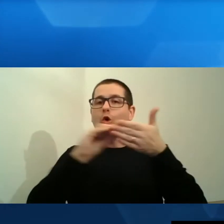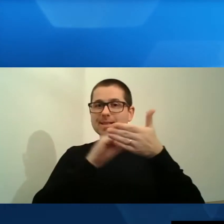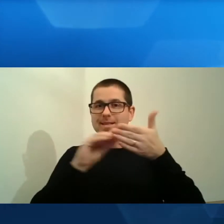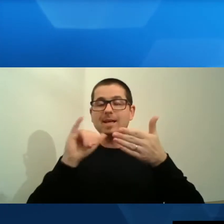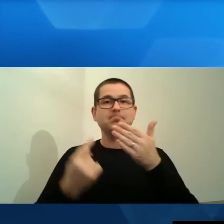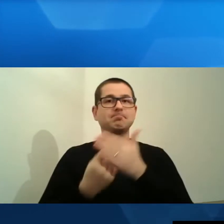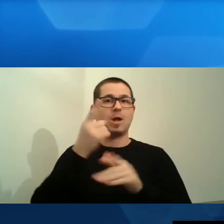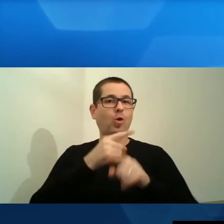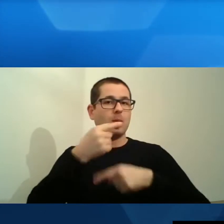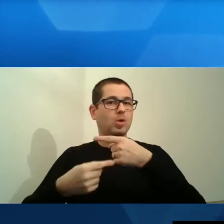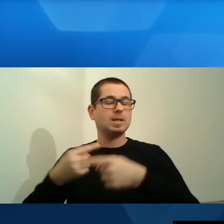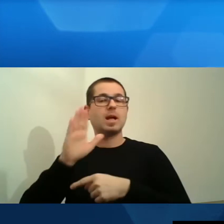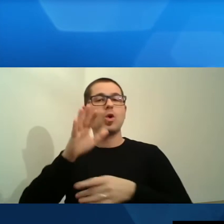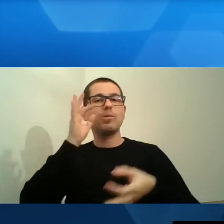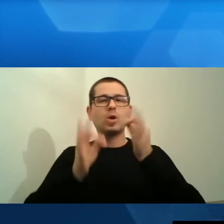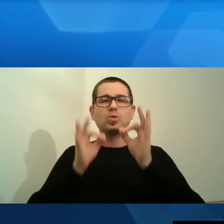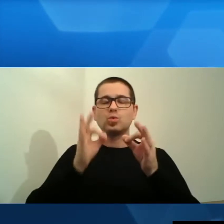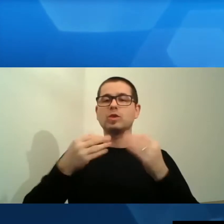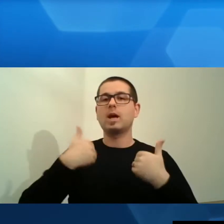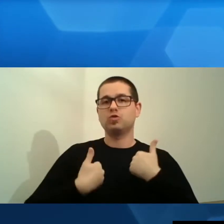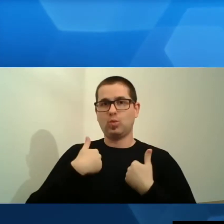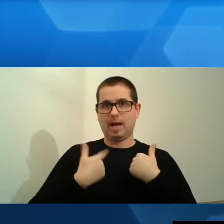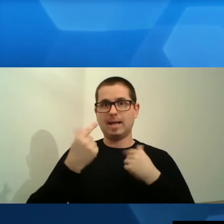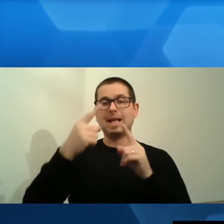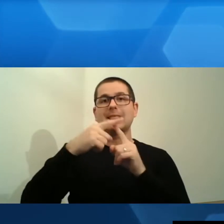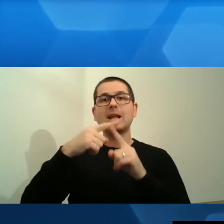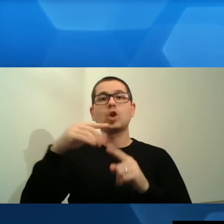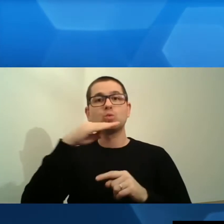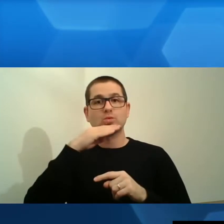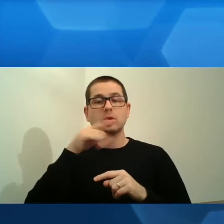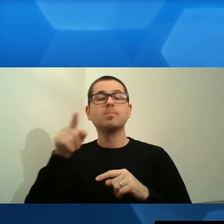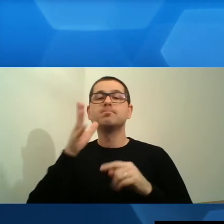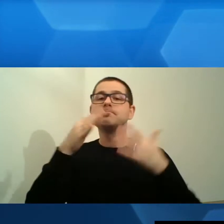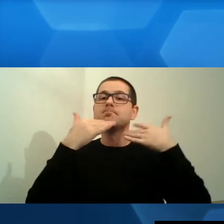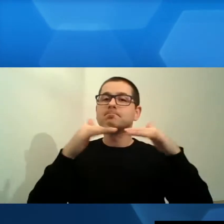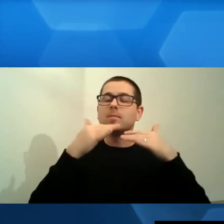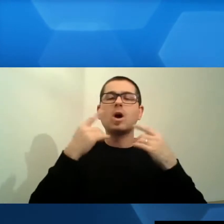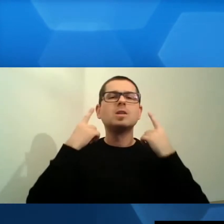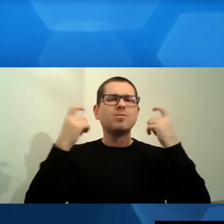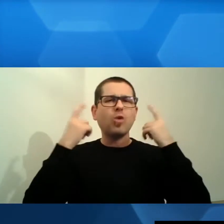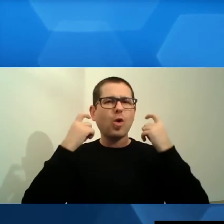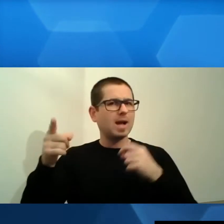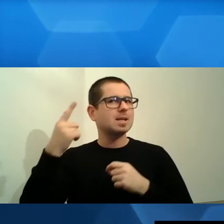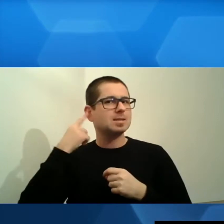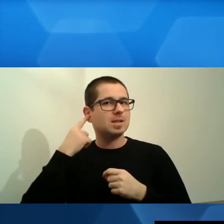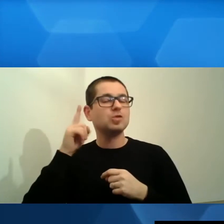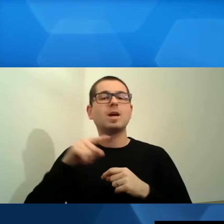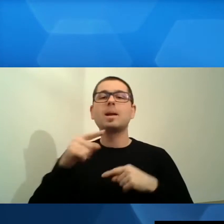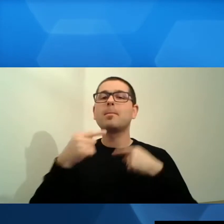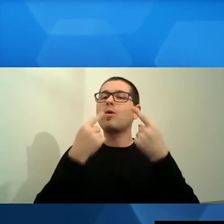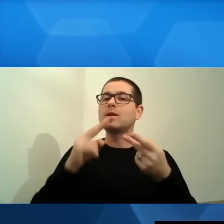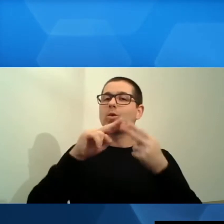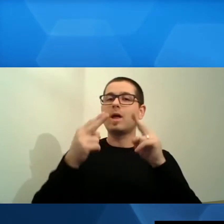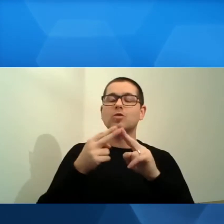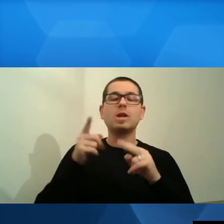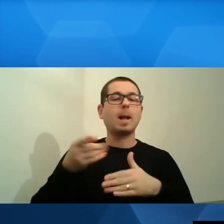je nastala kot posledica njegove izkušnje življenja s tinnitusom. Opisal nam bo zvoke, ki jih sliši, in